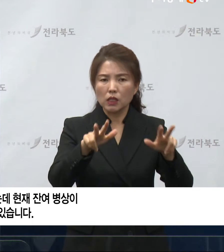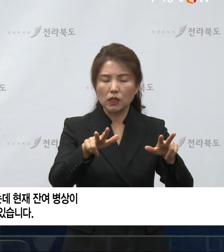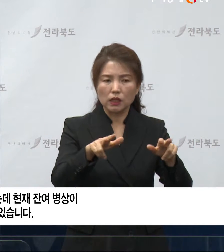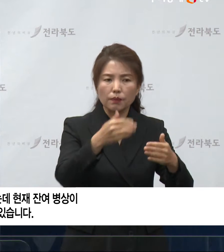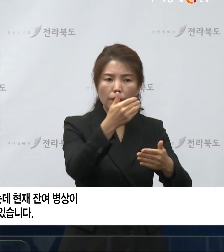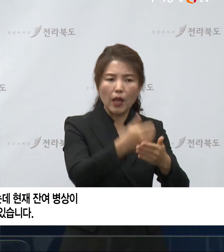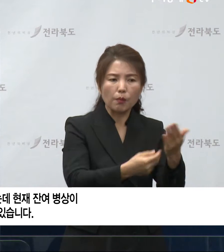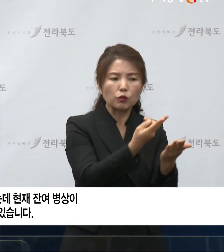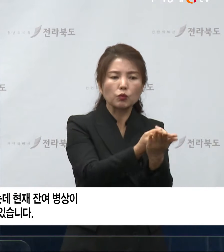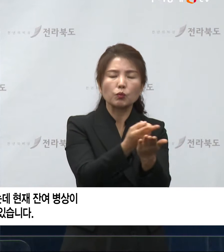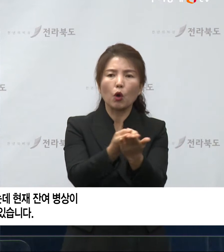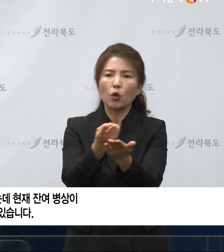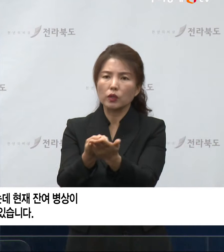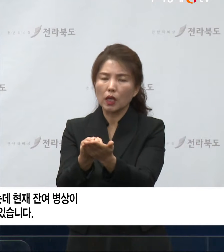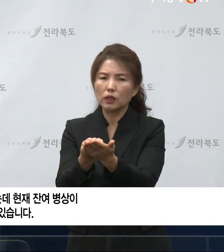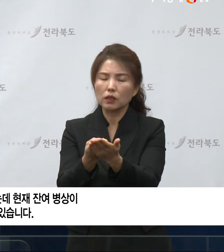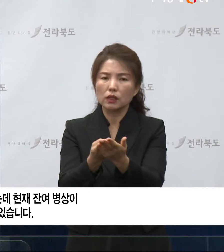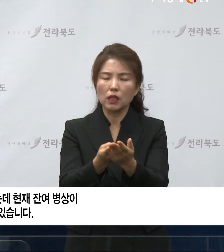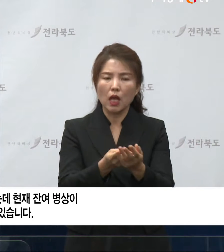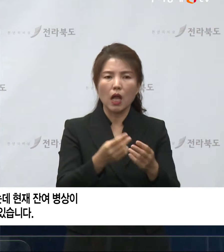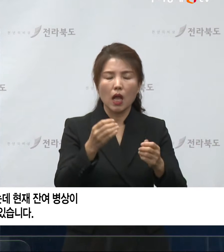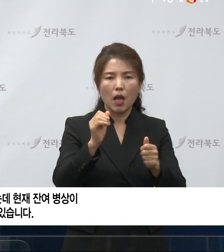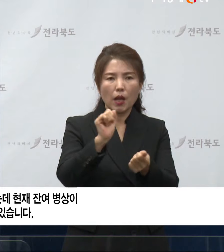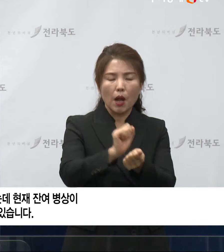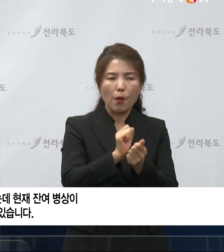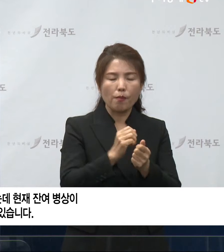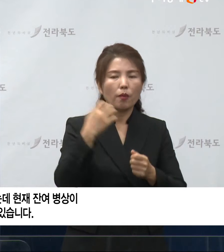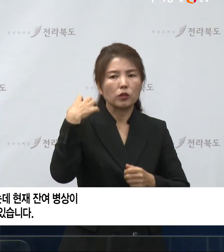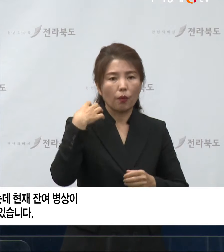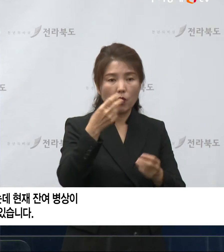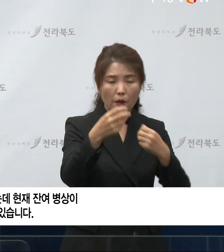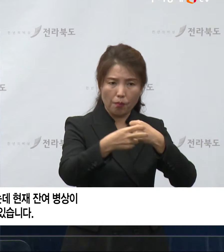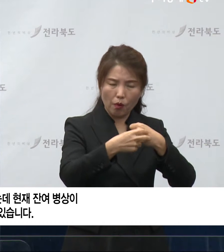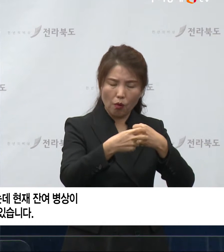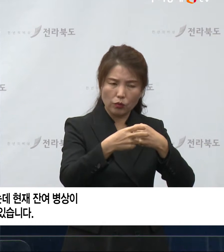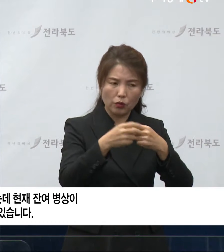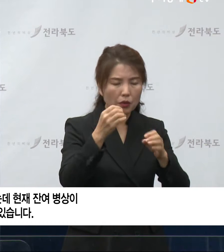잔여 병상이 감염병 전담 병원으로 따지면